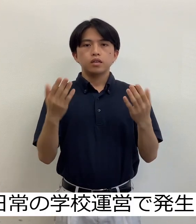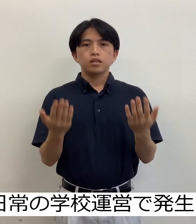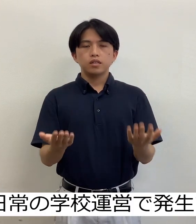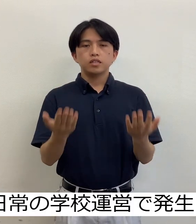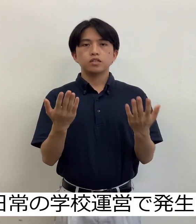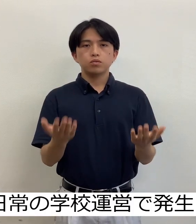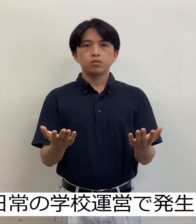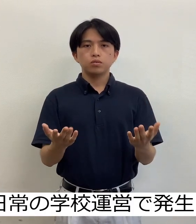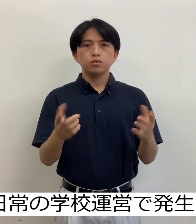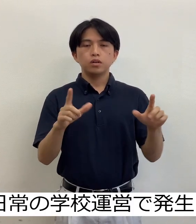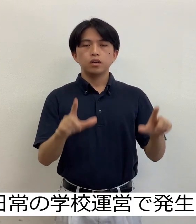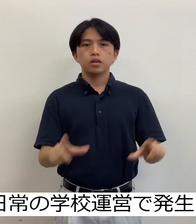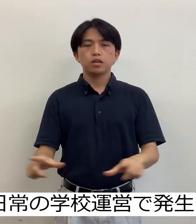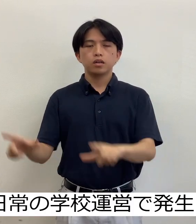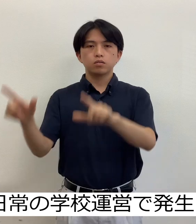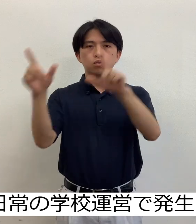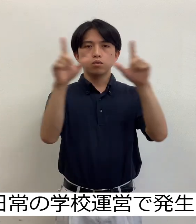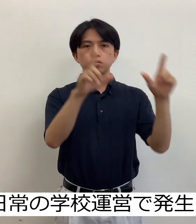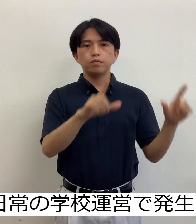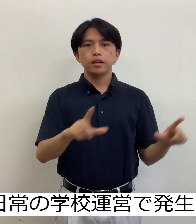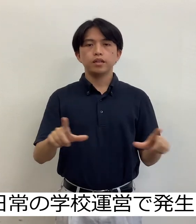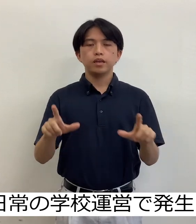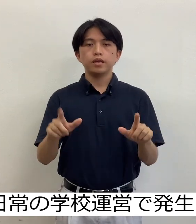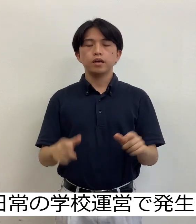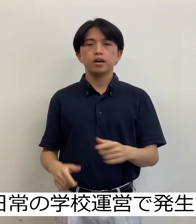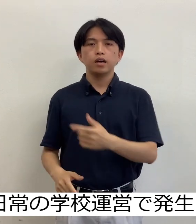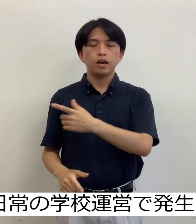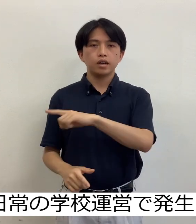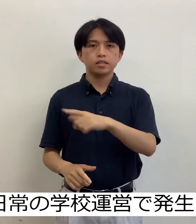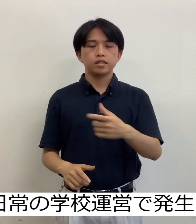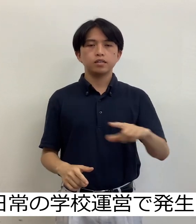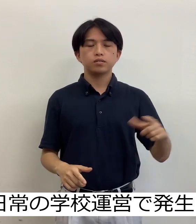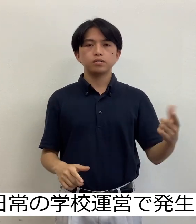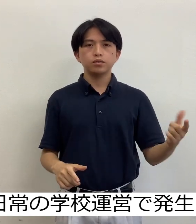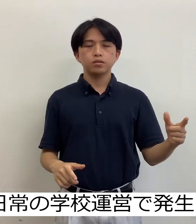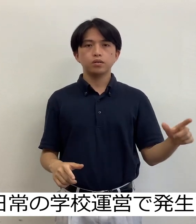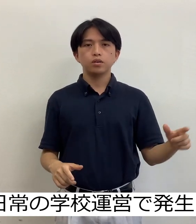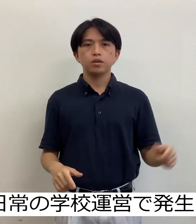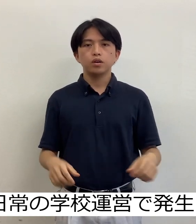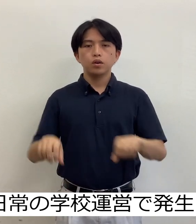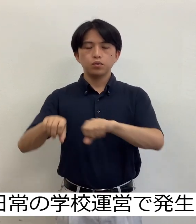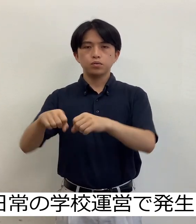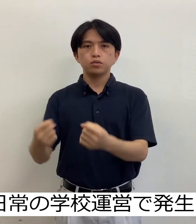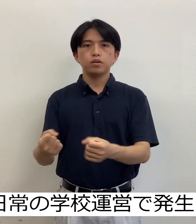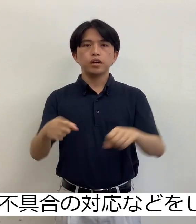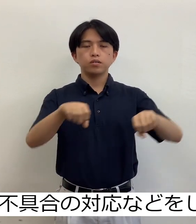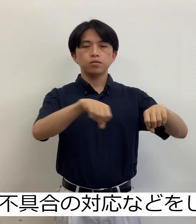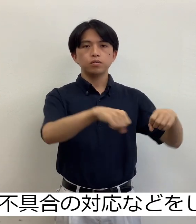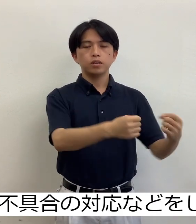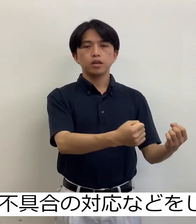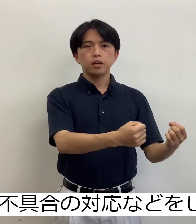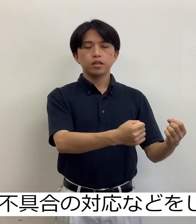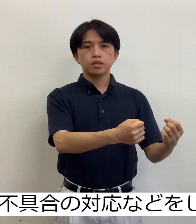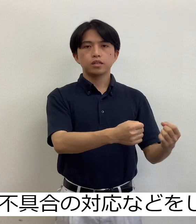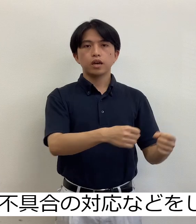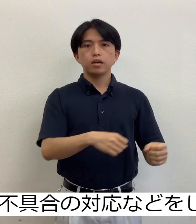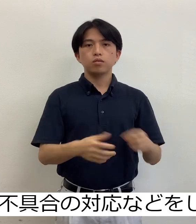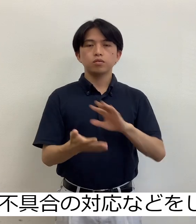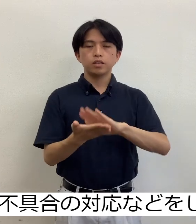日常の学校運営で発生する不具合の対応などを